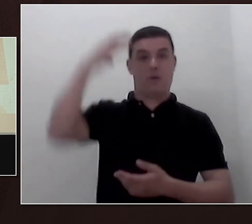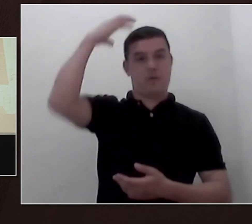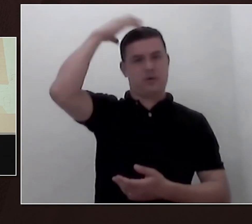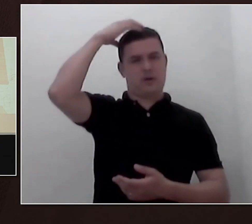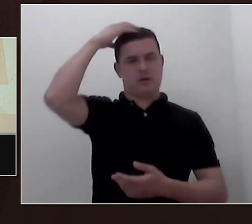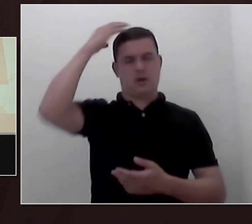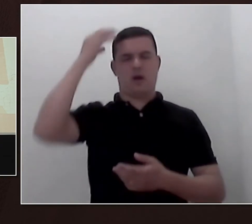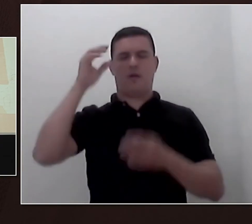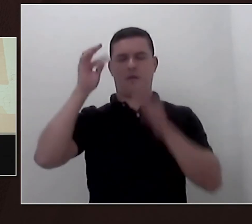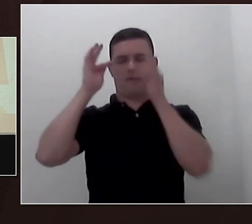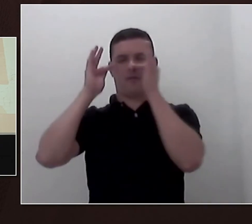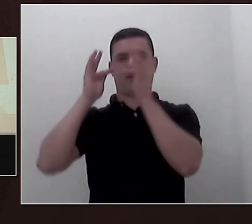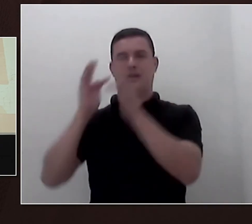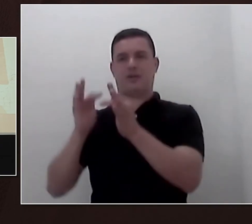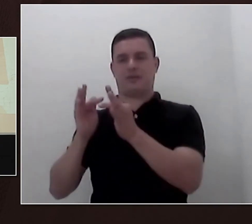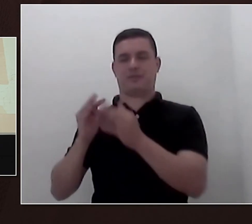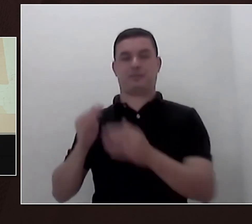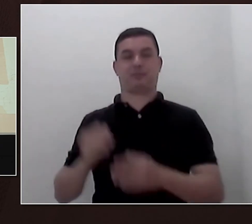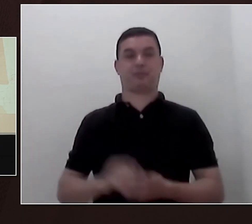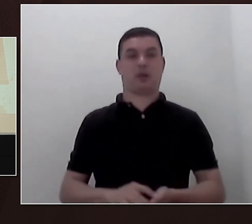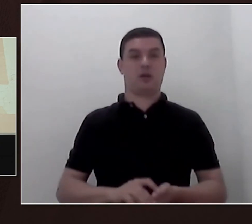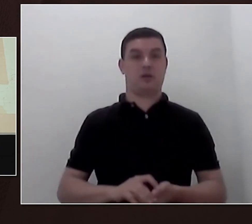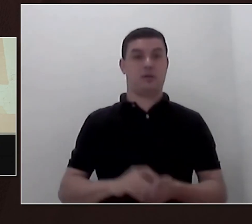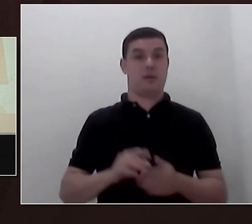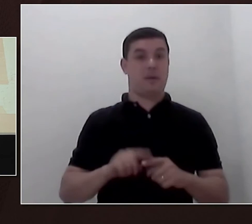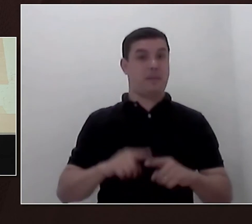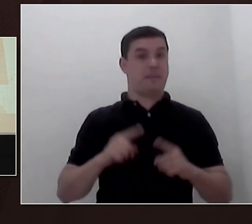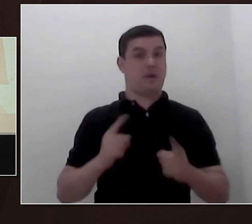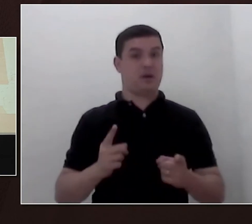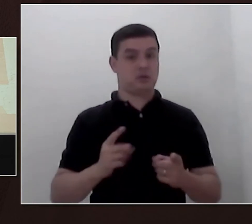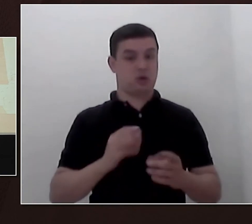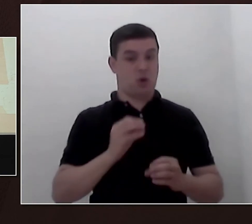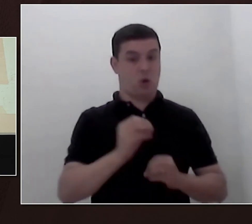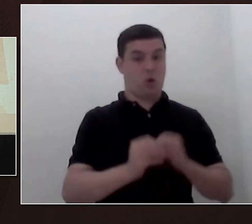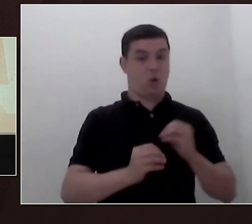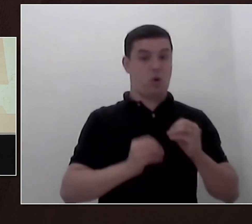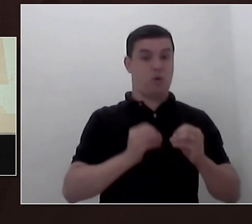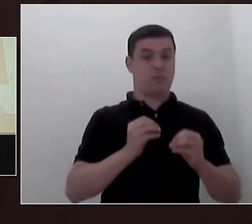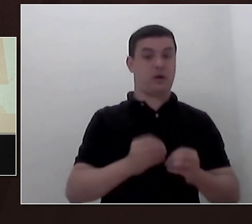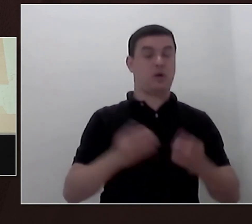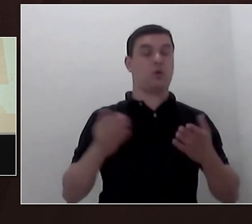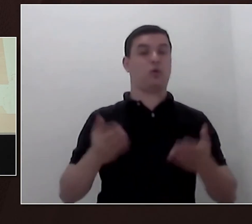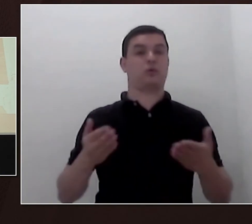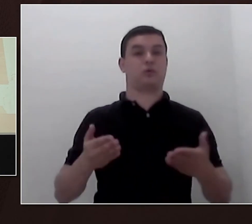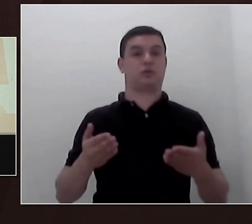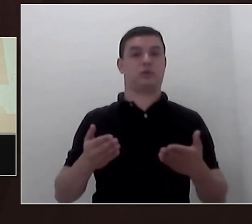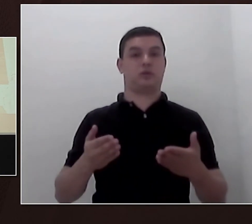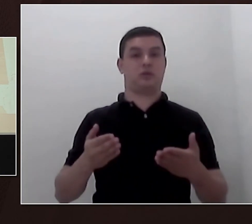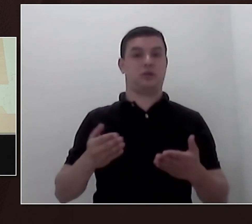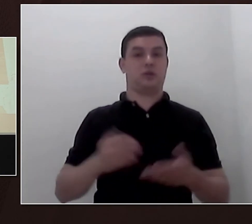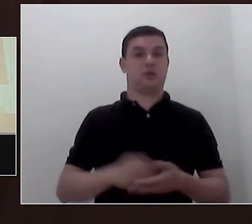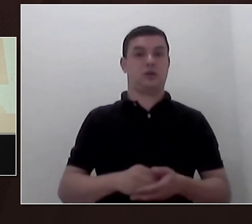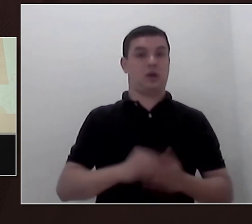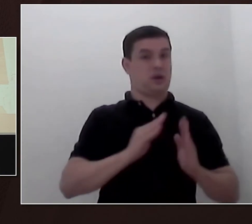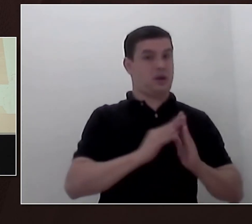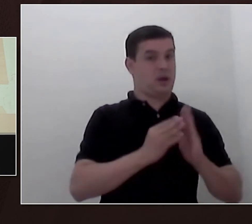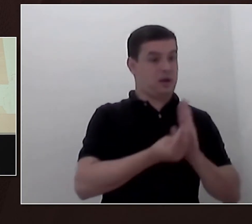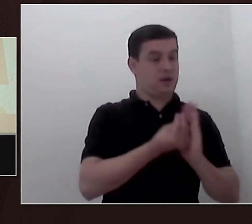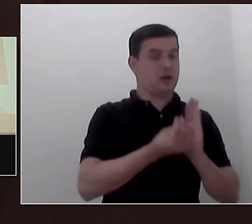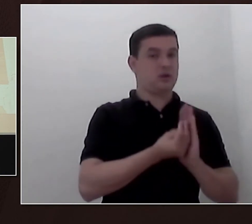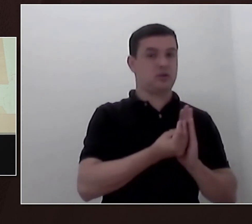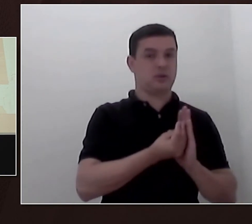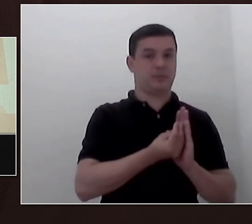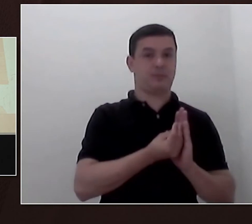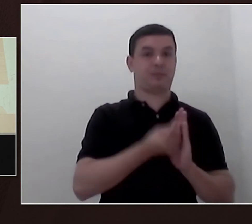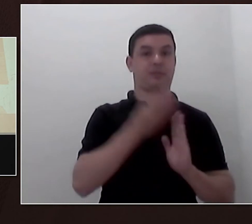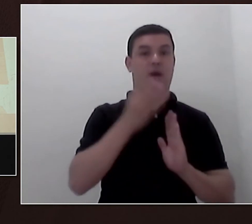vida. Qual é a relação à obra? Né, o que nós fizemos, irmãos, 1 Coríntios 3, tá? É que eu não